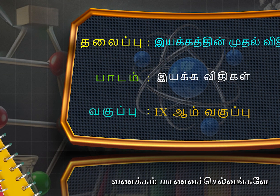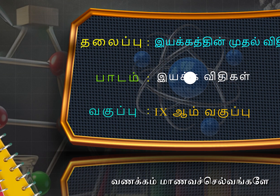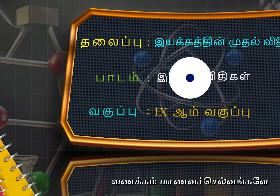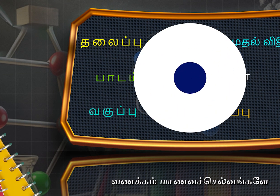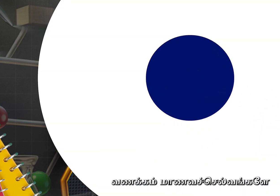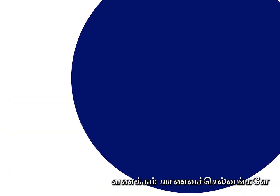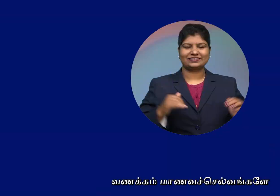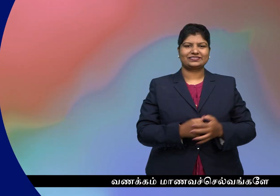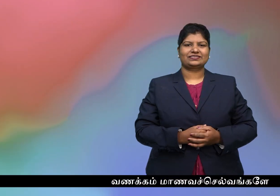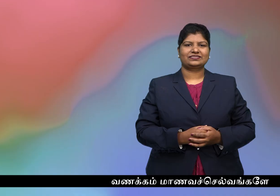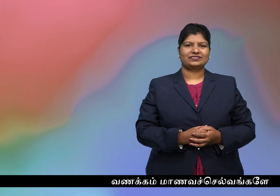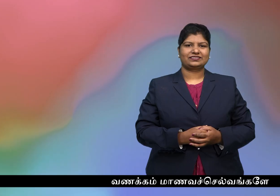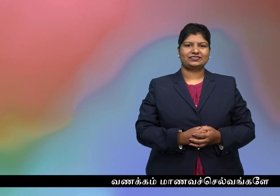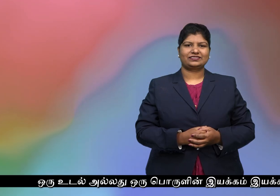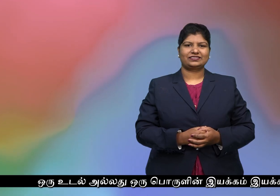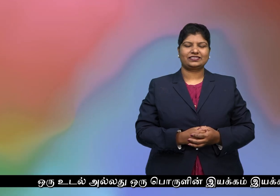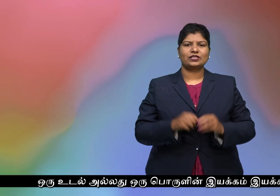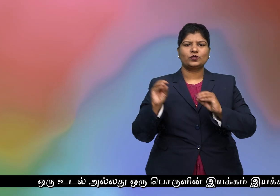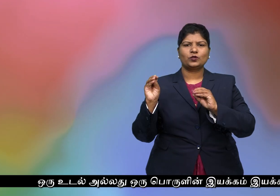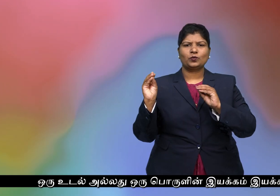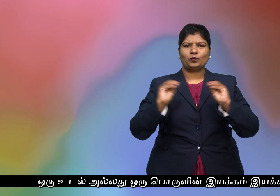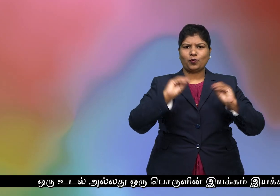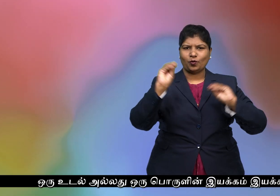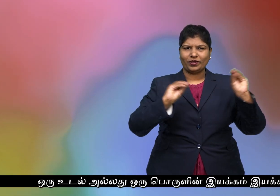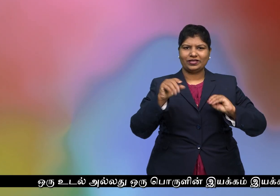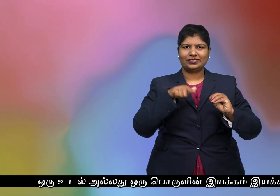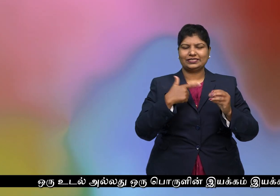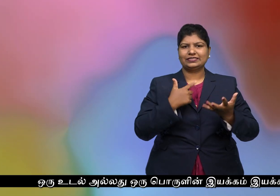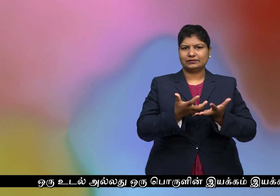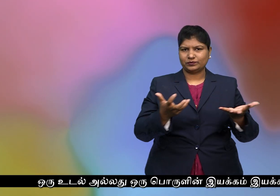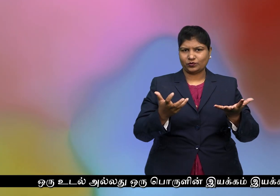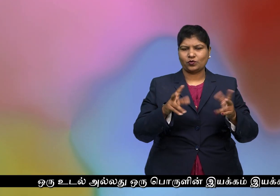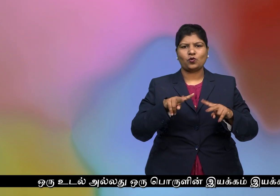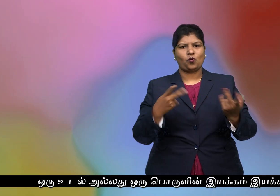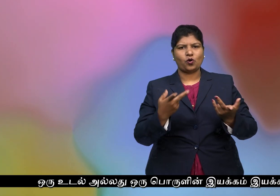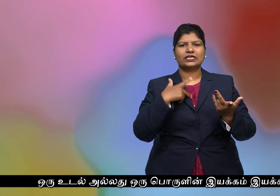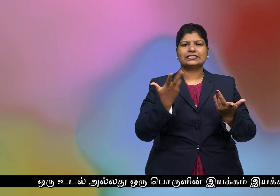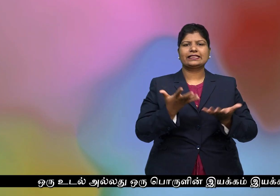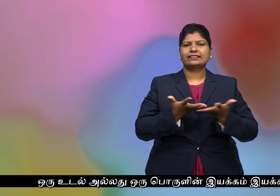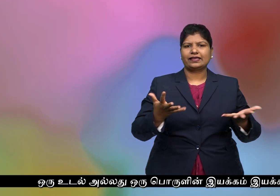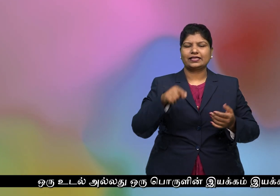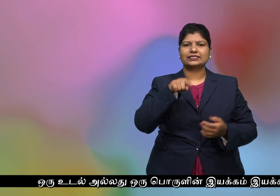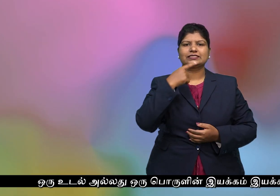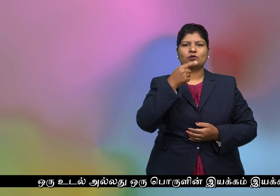வணக்கம் மாணவ செல்வங்களே. ஒரு உடல் அல்லது ஒரு பொருளின் இயக்கம் இயக்கம் எனப்படும்.